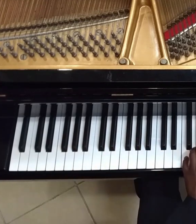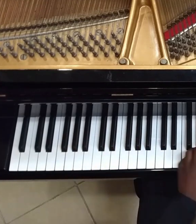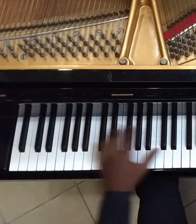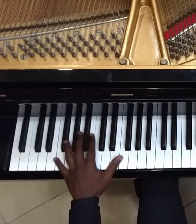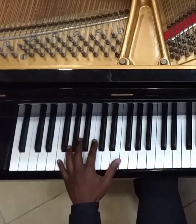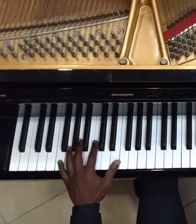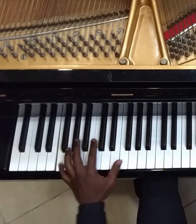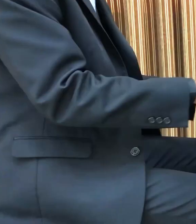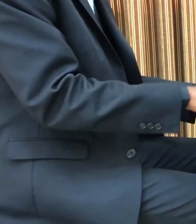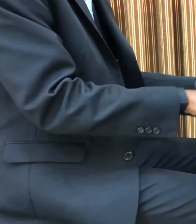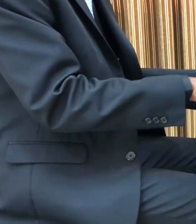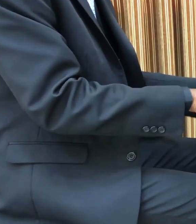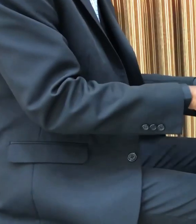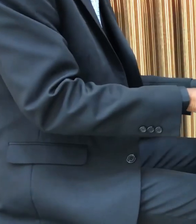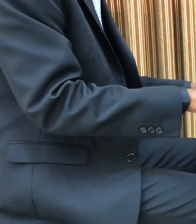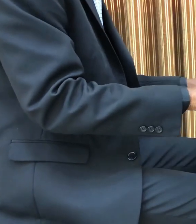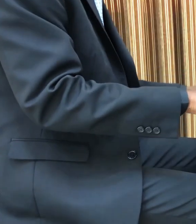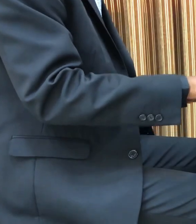él